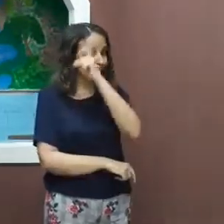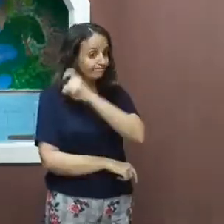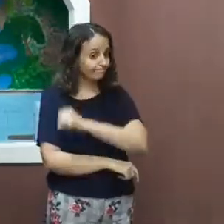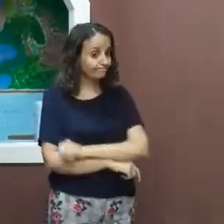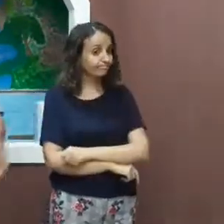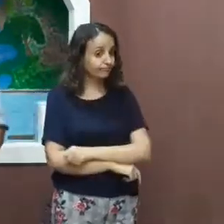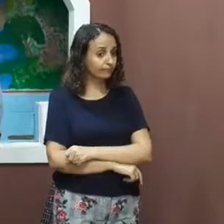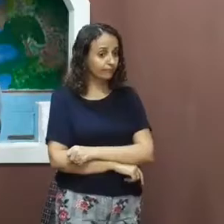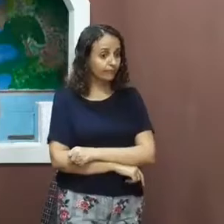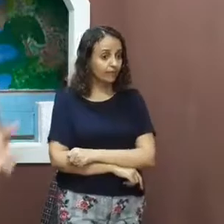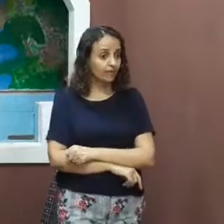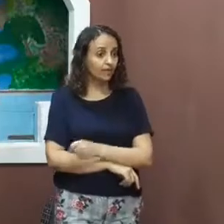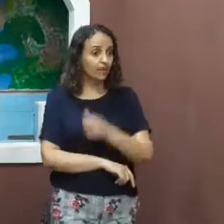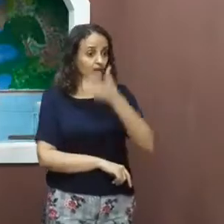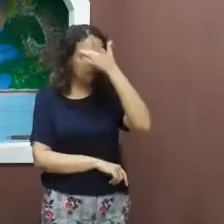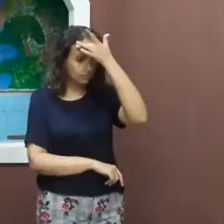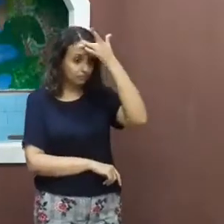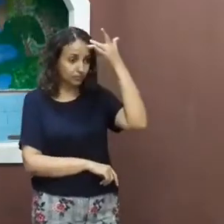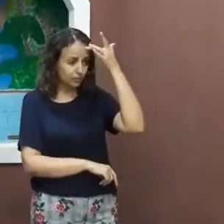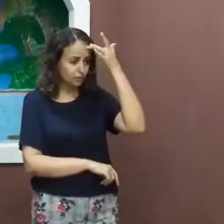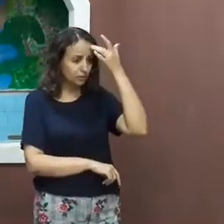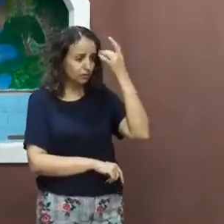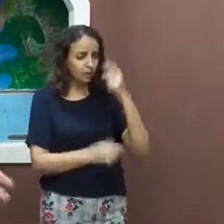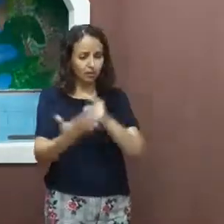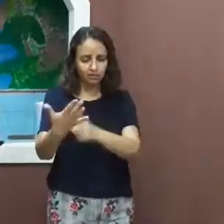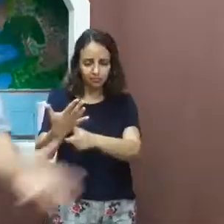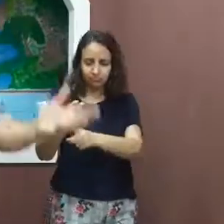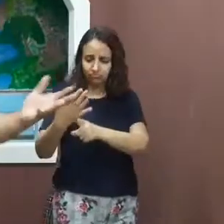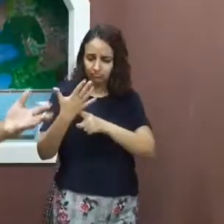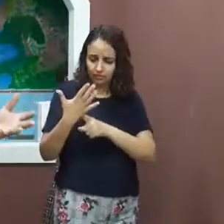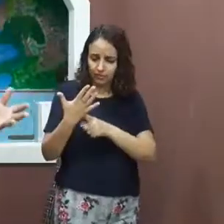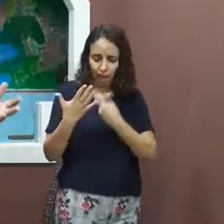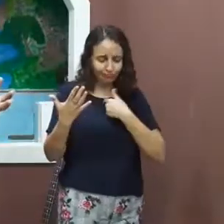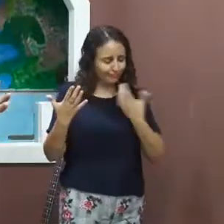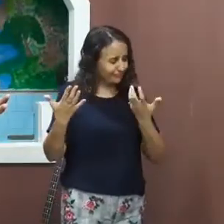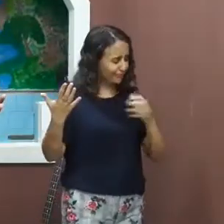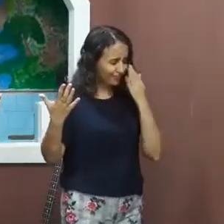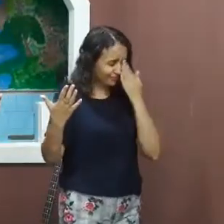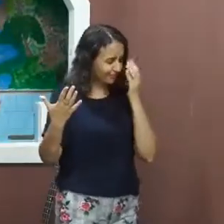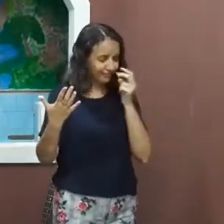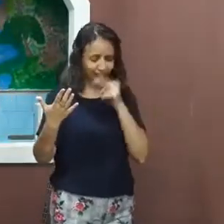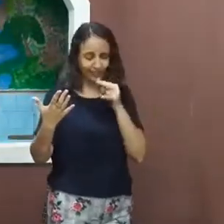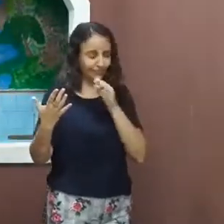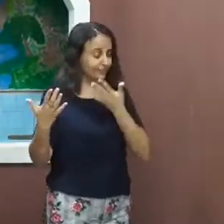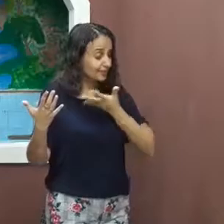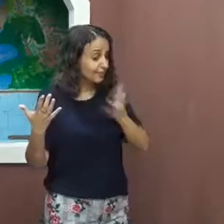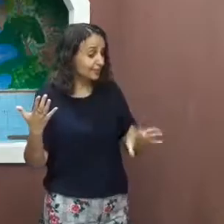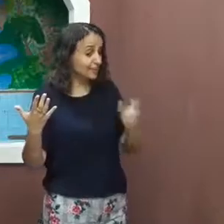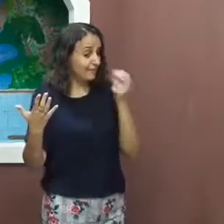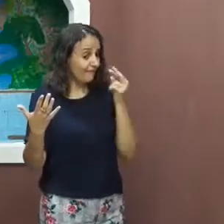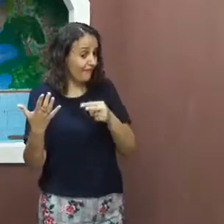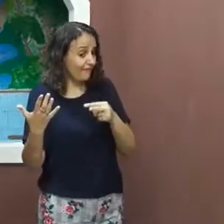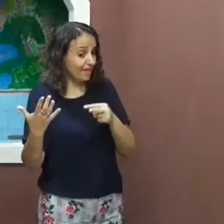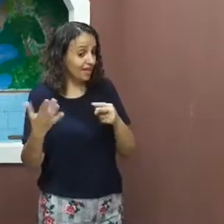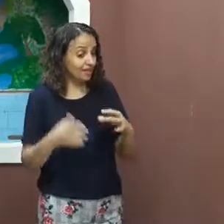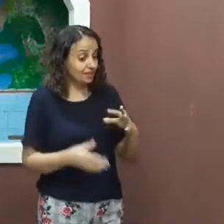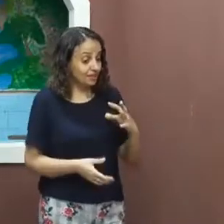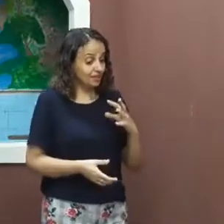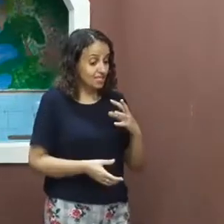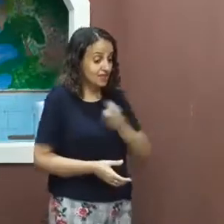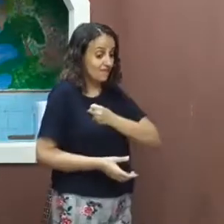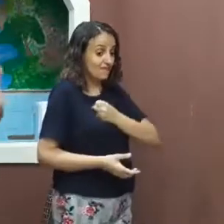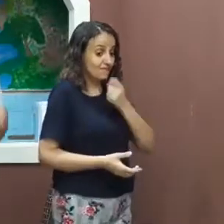como foi resgatar uma criança, não sei, eu não quis ver o final do vídeo. Não é que as pessoas hoje têm um hábito